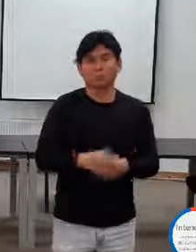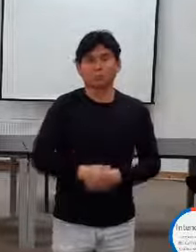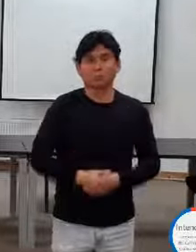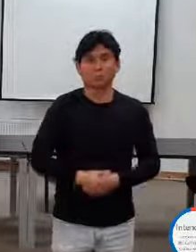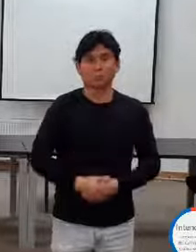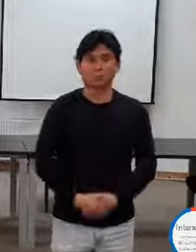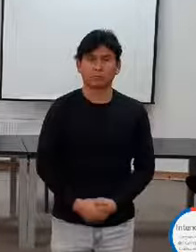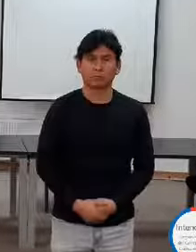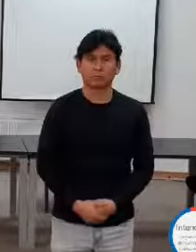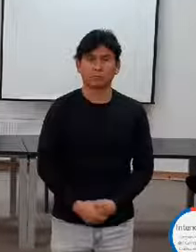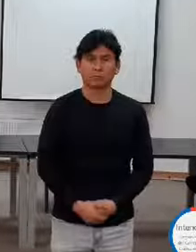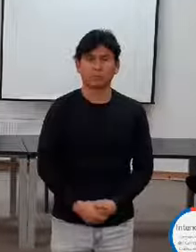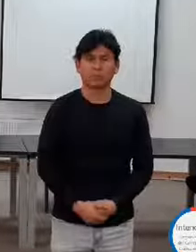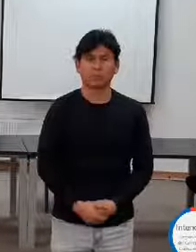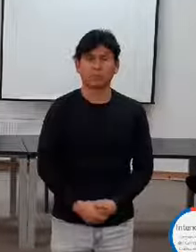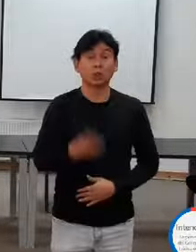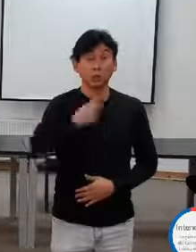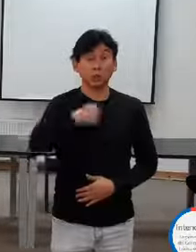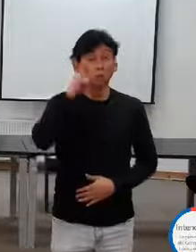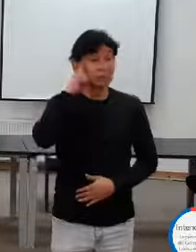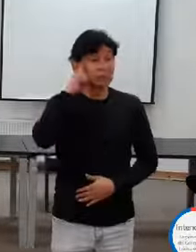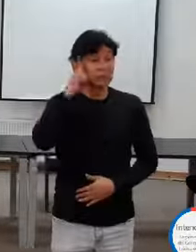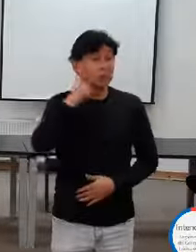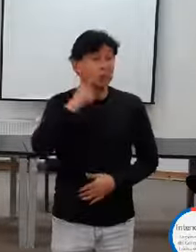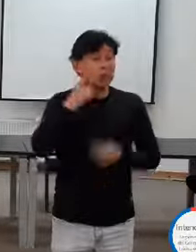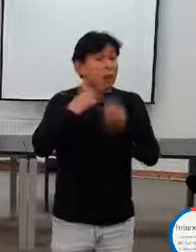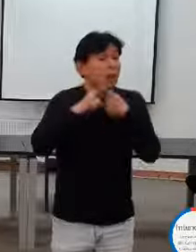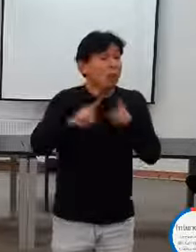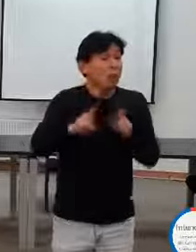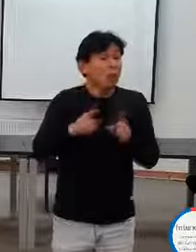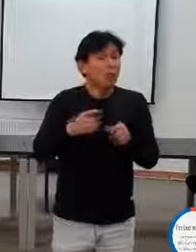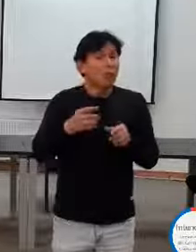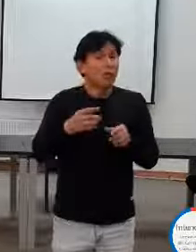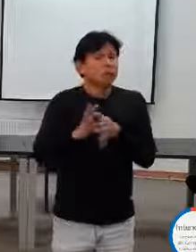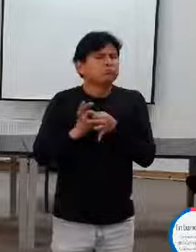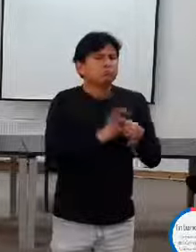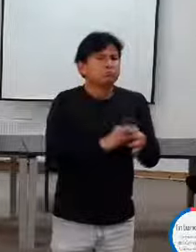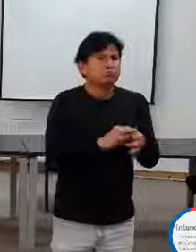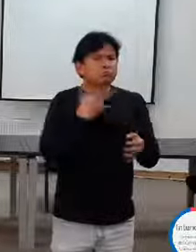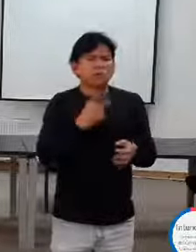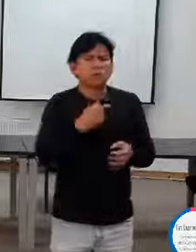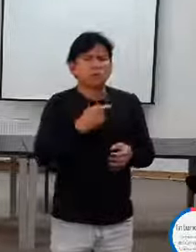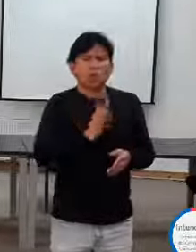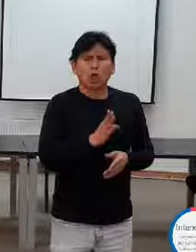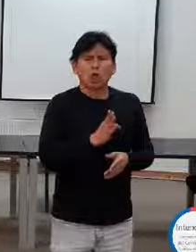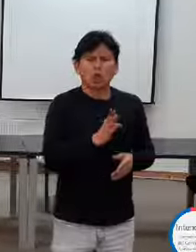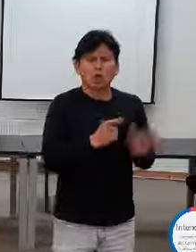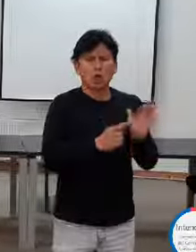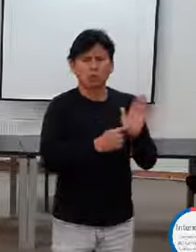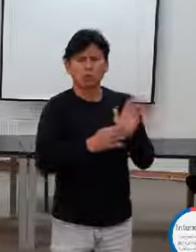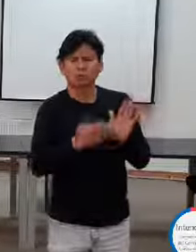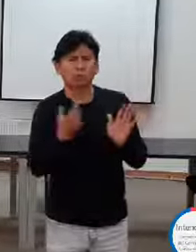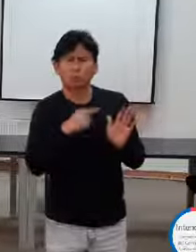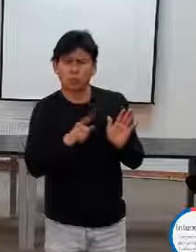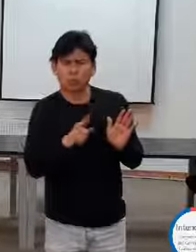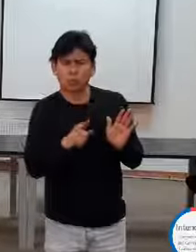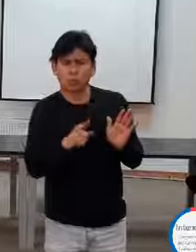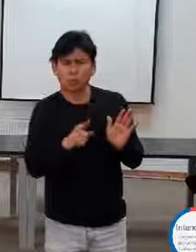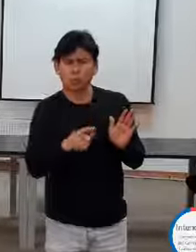obtener eso rápidamente. Sí, eso es lo que nosotros pensamos. Desconozco la razón por qué él ya todavía no lo ha acreditado